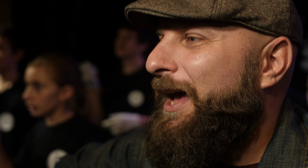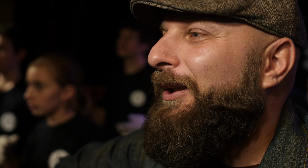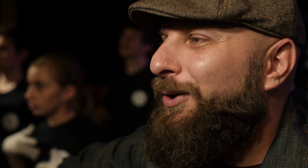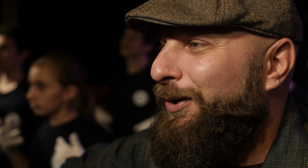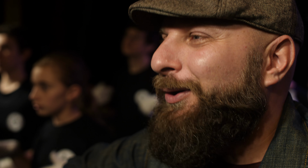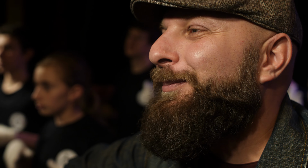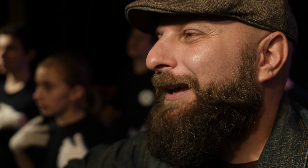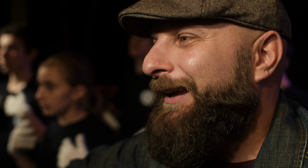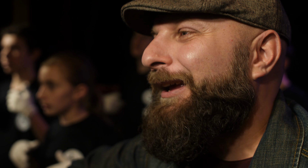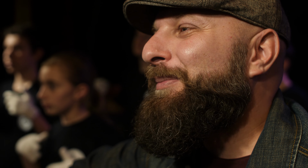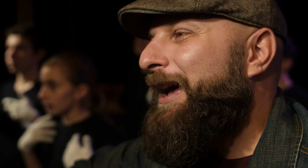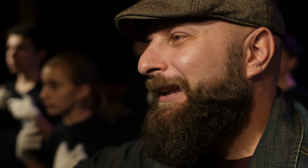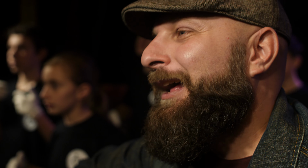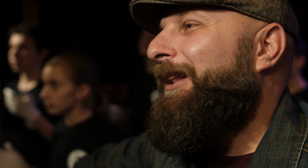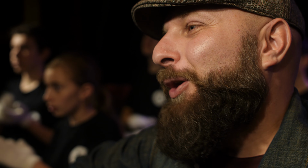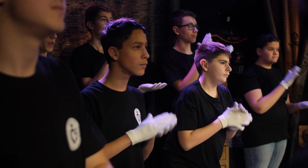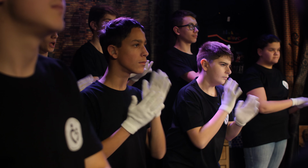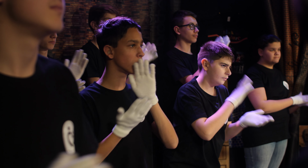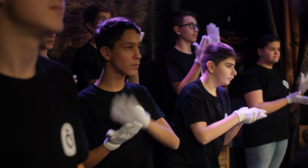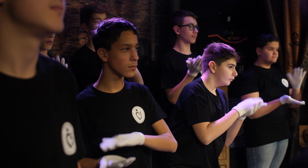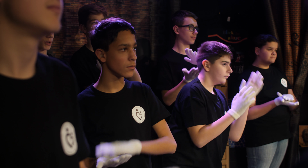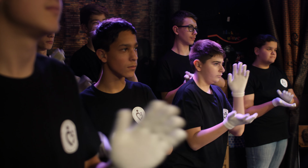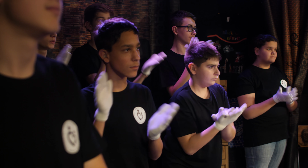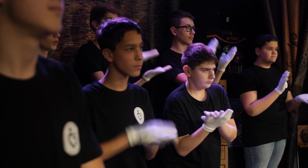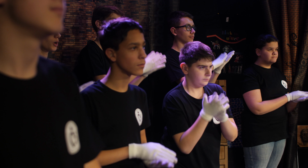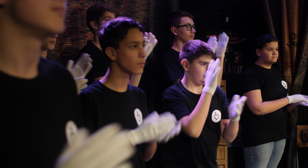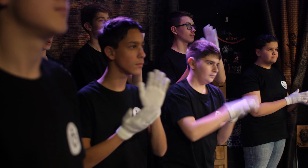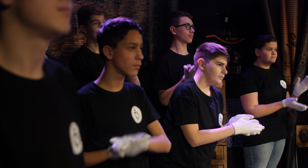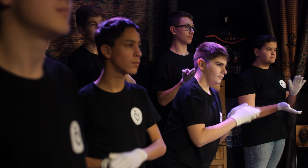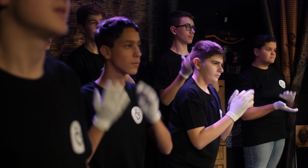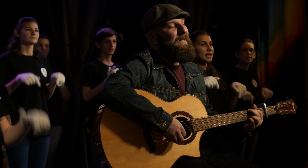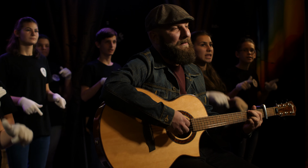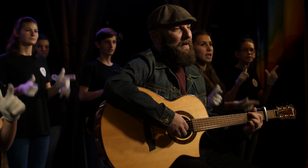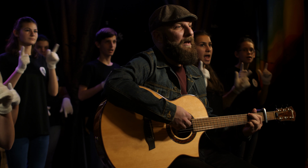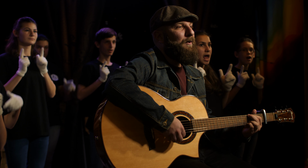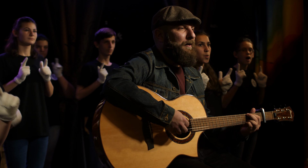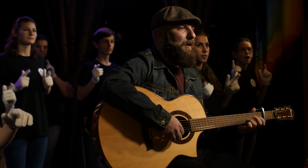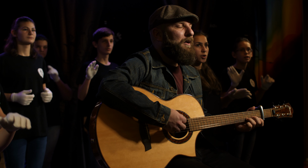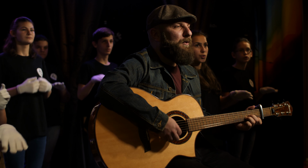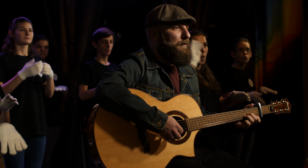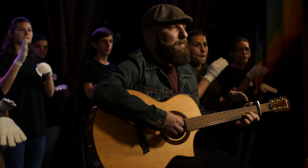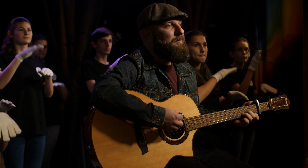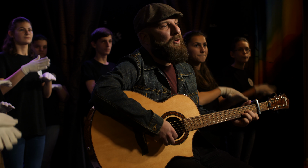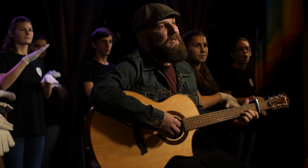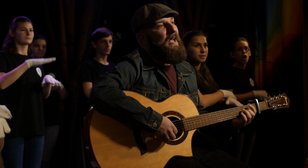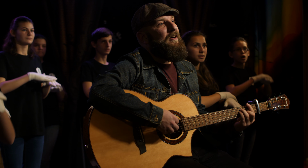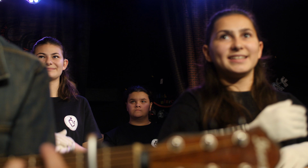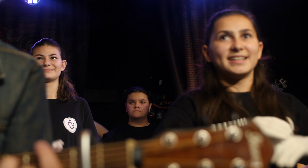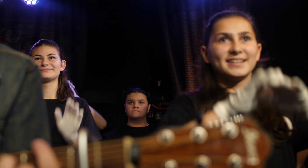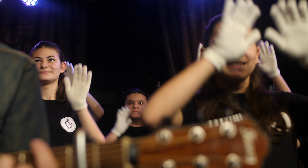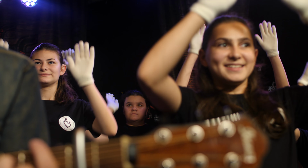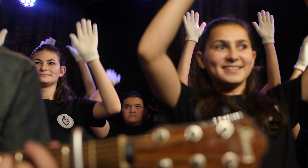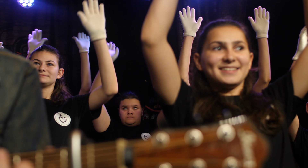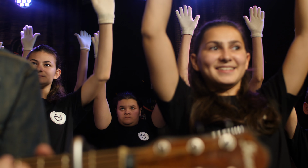Isten örömében. Dom-dom-dom-dom, itt állok a dombon,